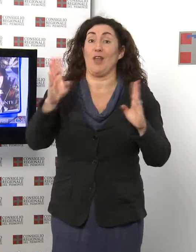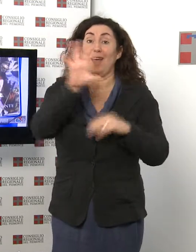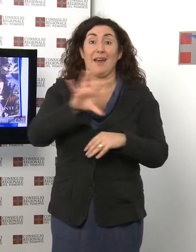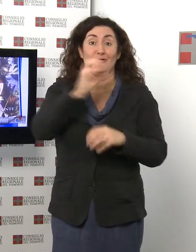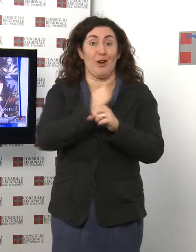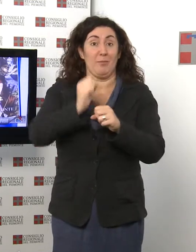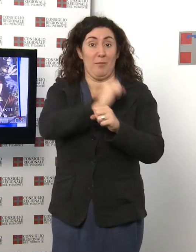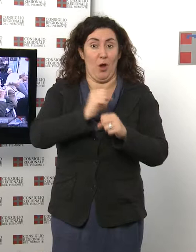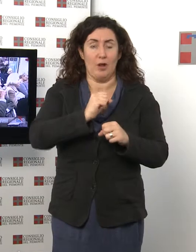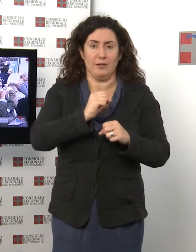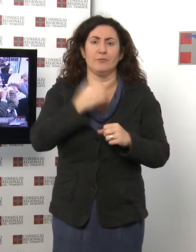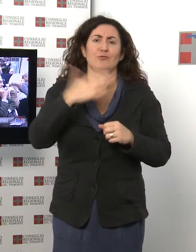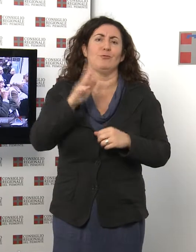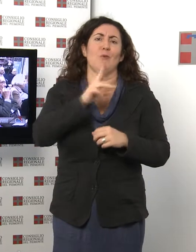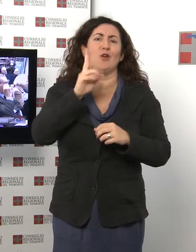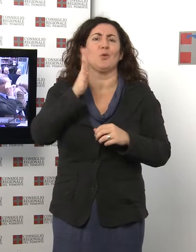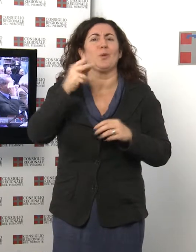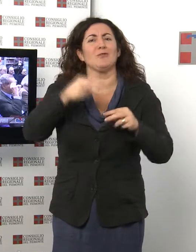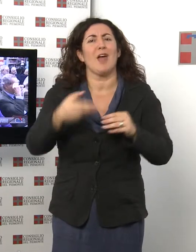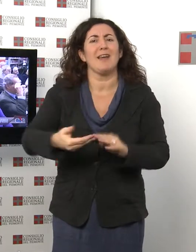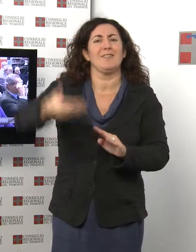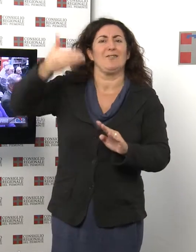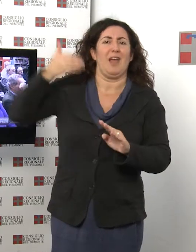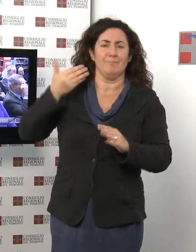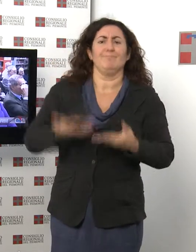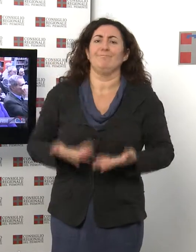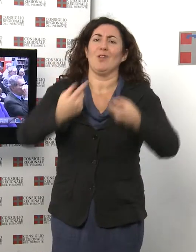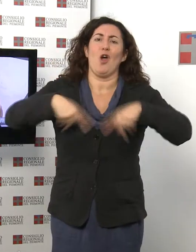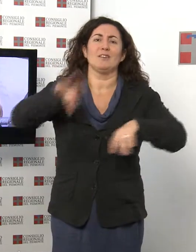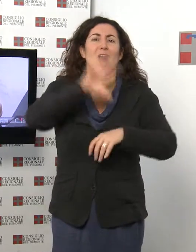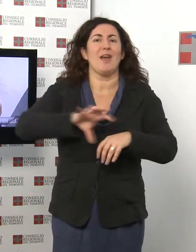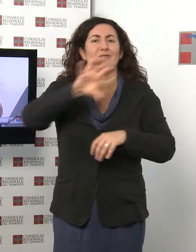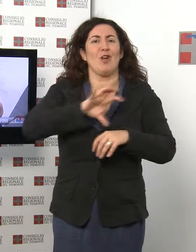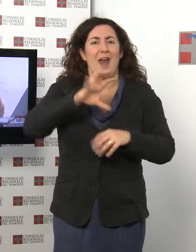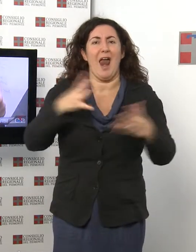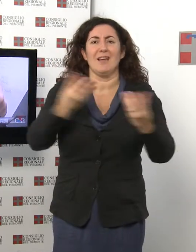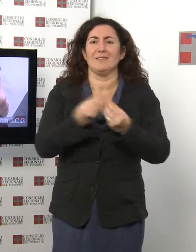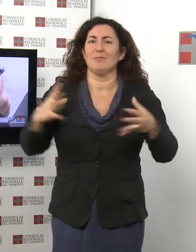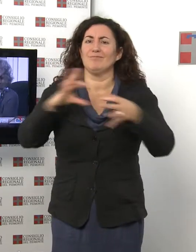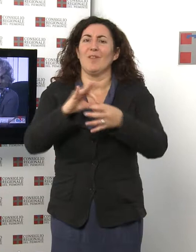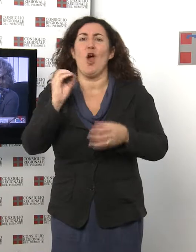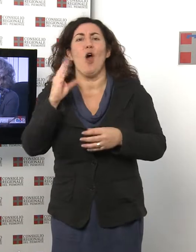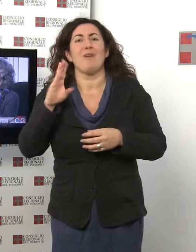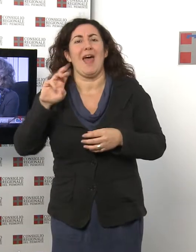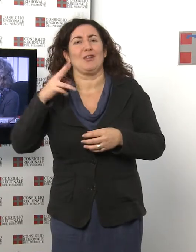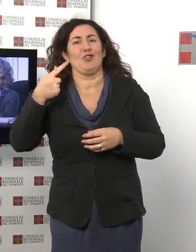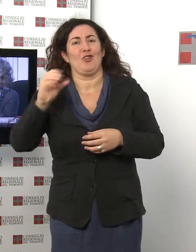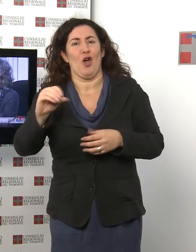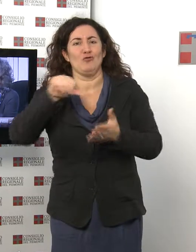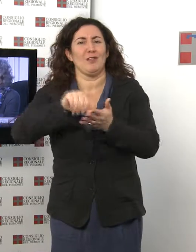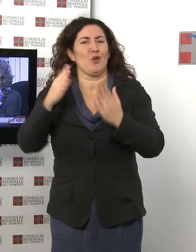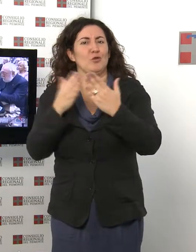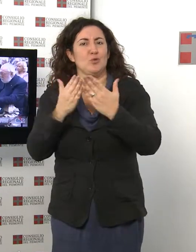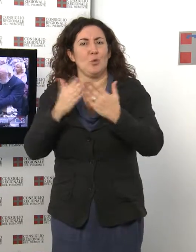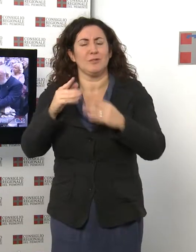anni dalla sua scomparsa, il Consiglio regionale, con il Centro Studi Gianni Oberto e il Centro Pannunzio, ha voluto ricordarlo con una commemorazione proprio